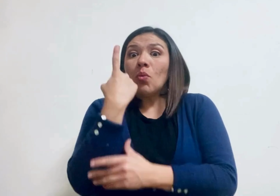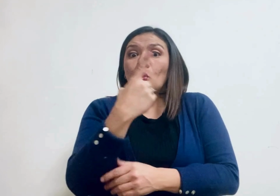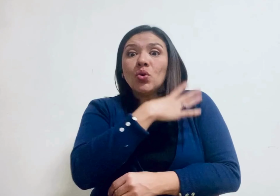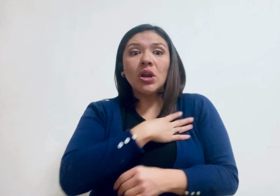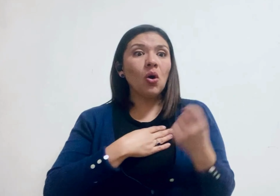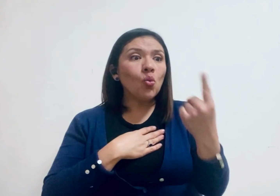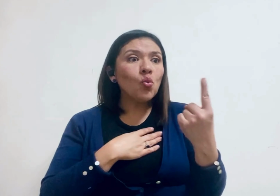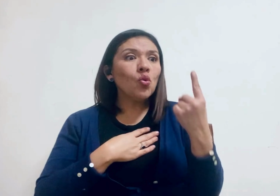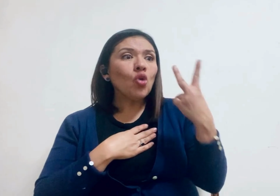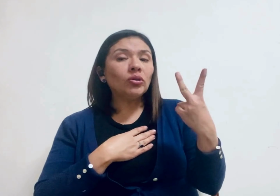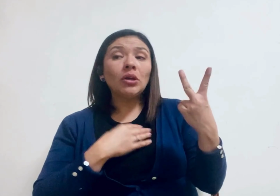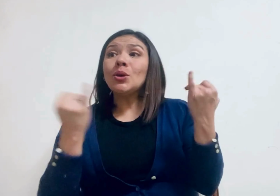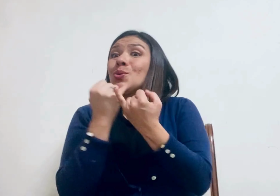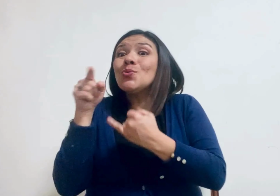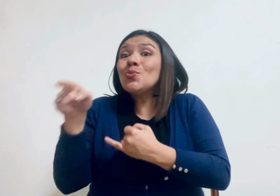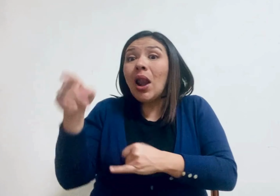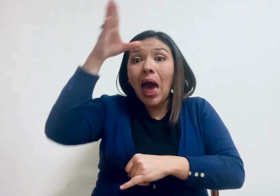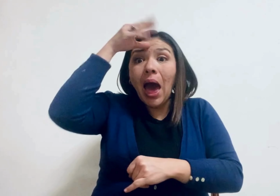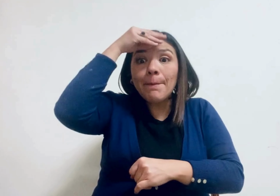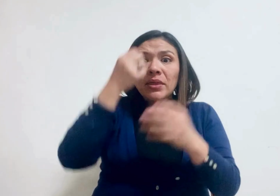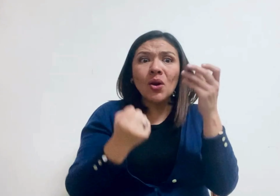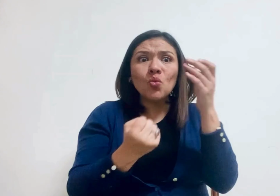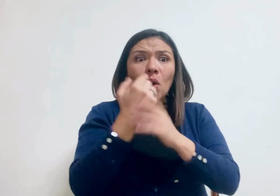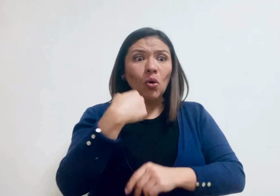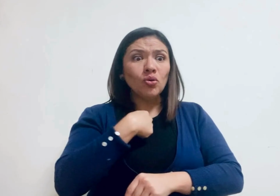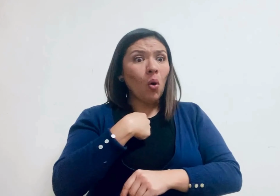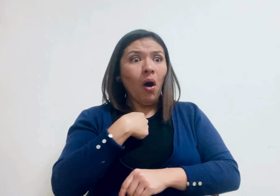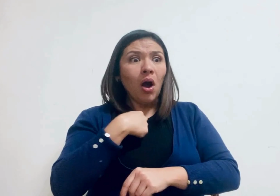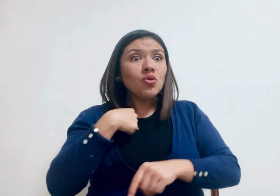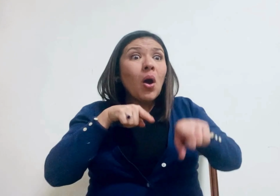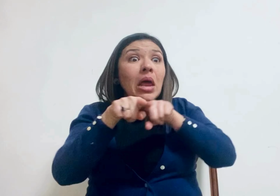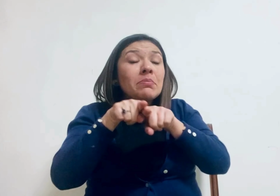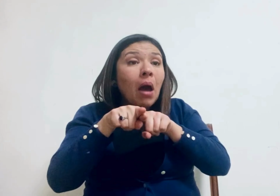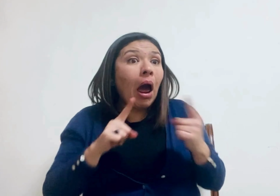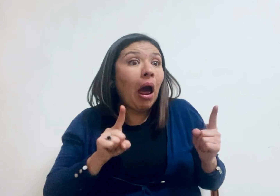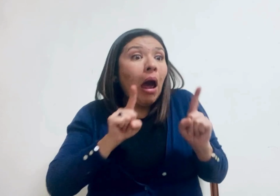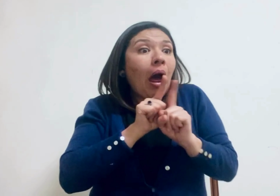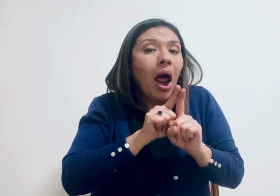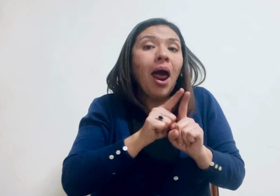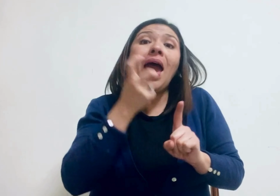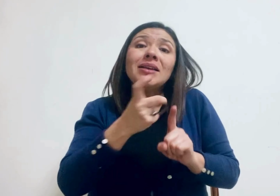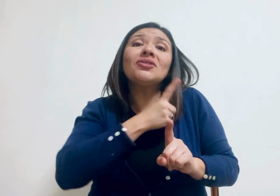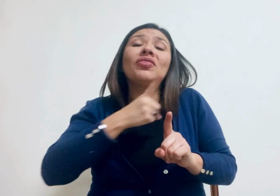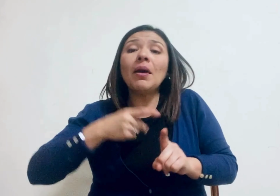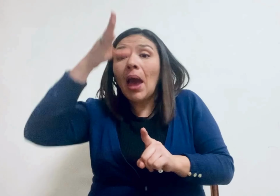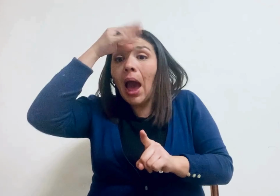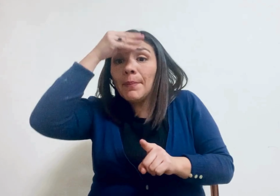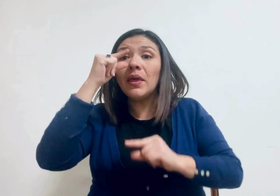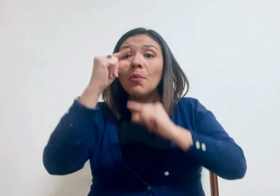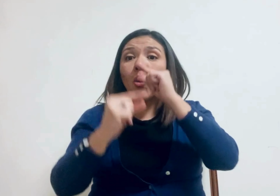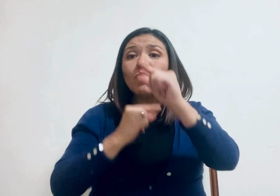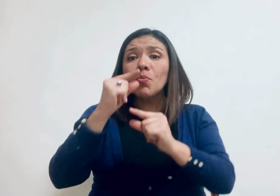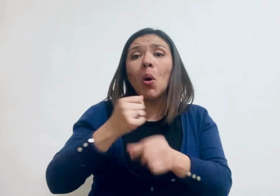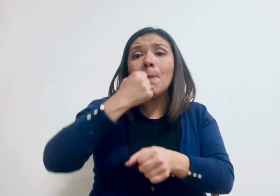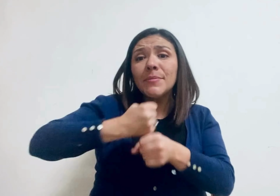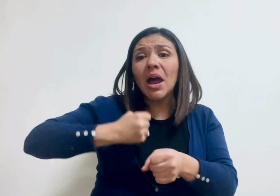un hijo, ellos están aprendiendo a tener este nuevo rol y ese rol se aprende practicando. Al final, si